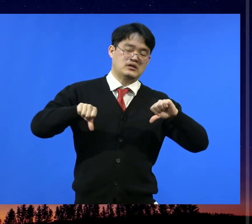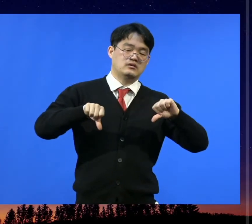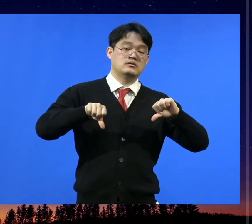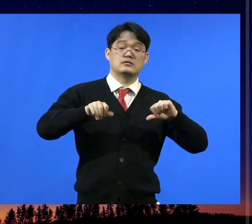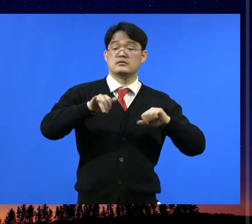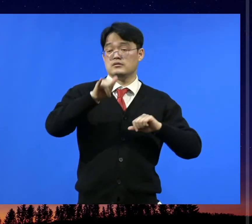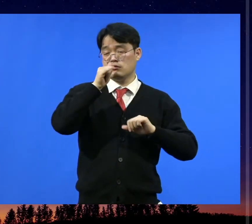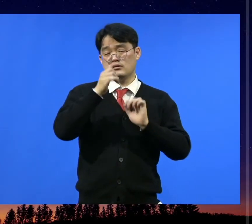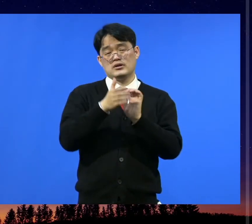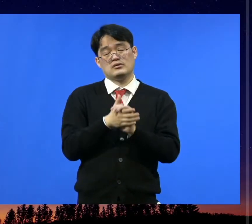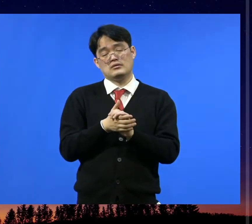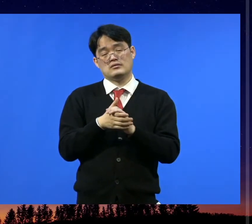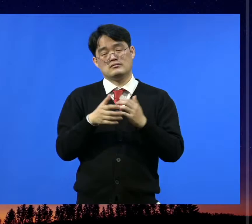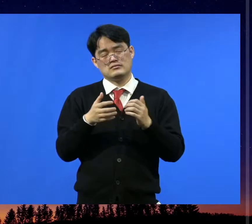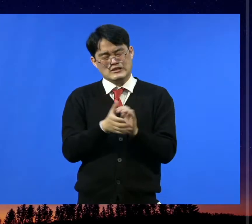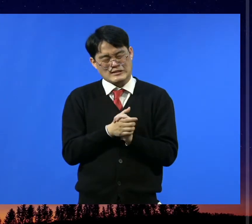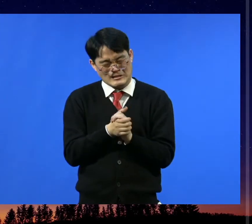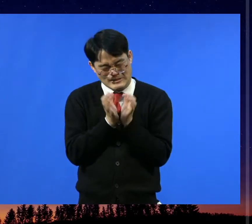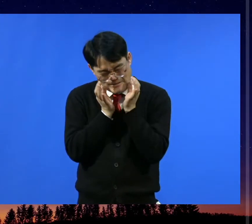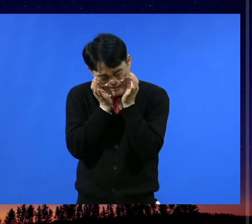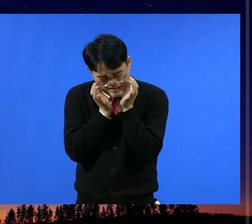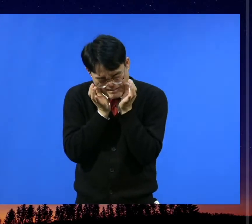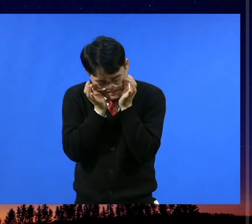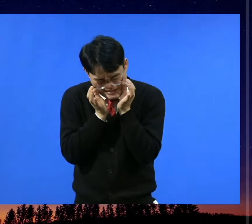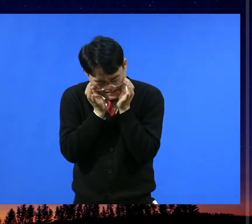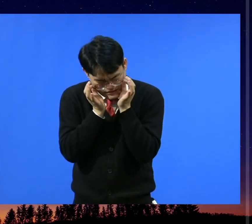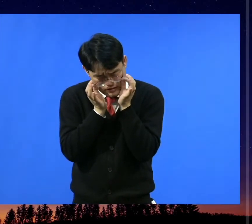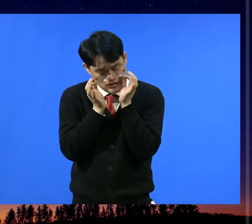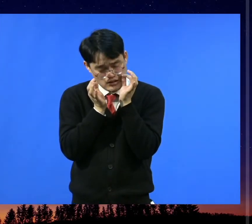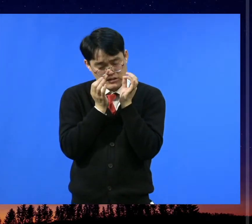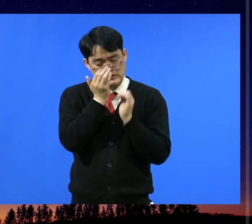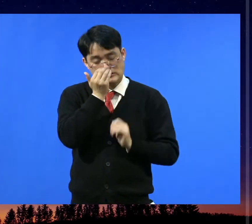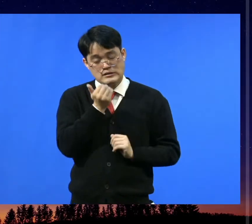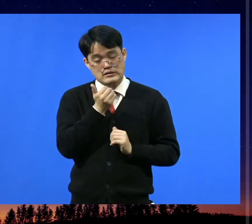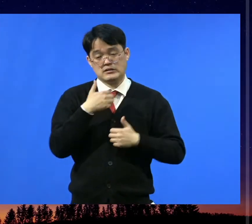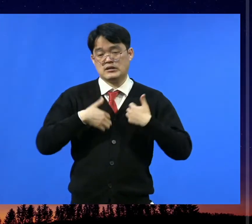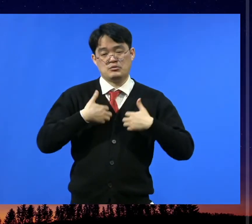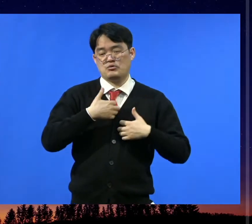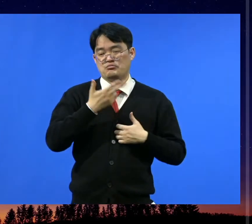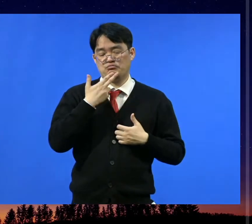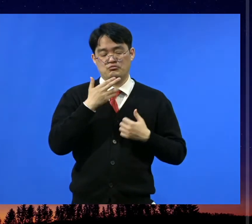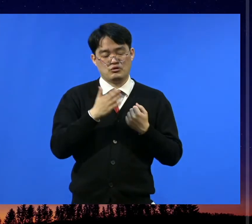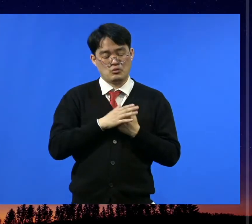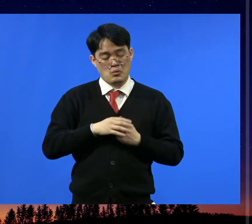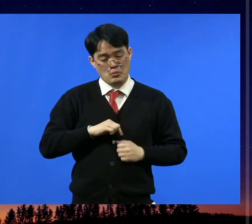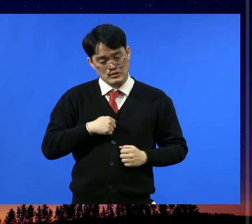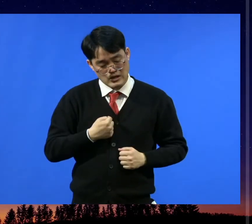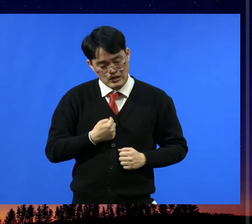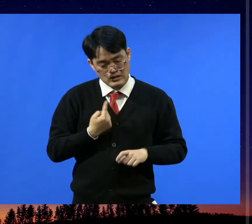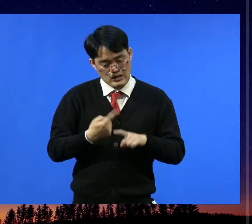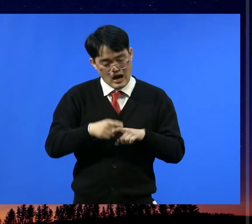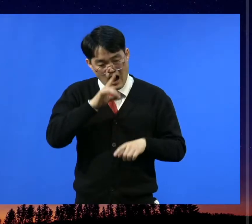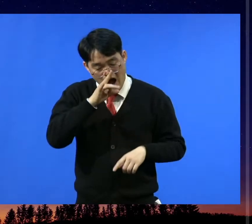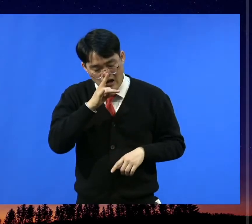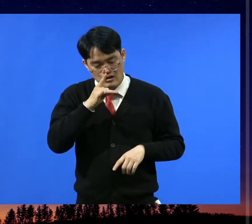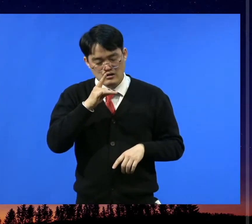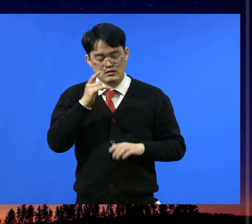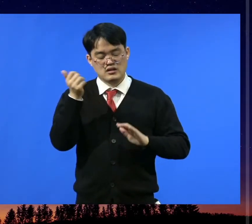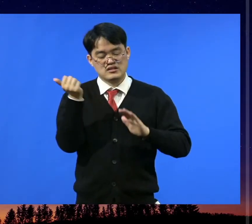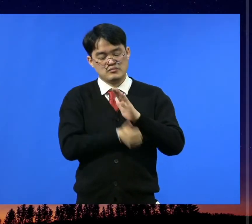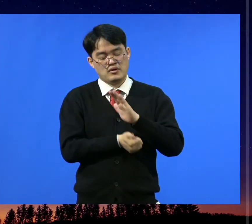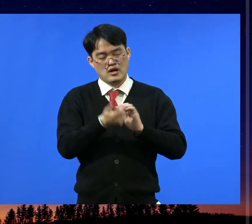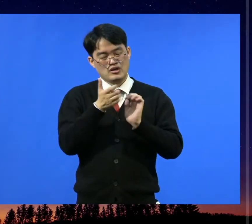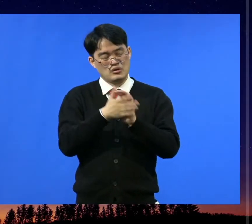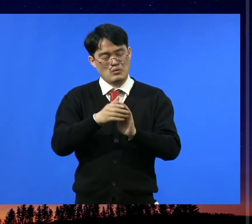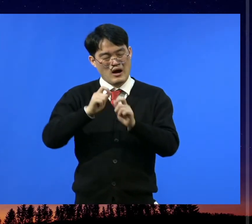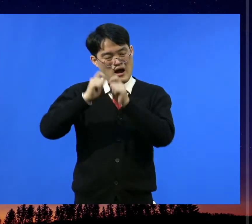기도의 재미가 별로 없어. 기도하려고 애는 쓰는데 그게 혼자서 하다가 그냥 실패를 해버리는 거예요. 기도가 그냥 진도가 잘 안 나가는, 기도가 좀